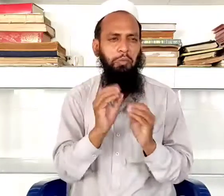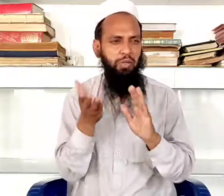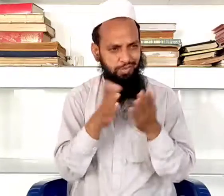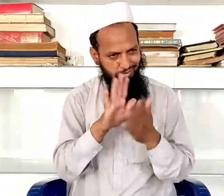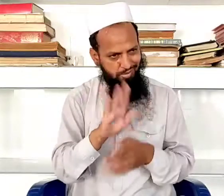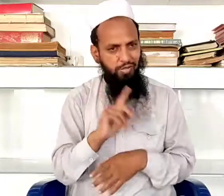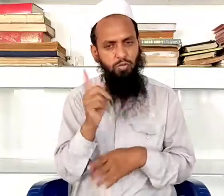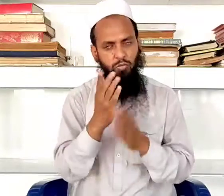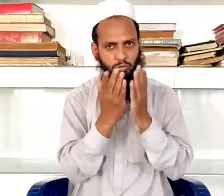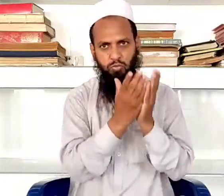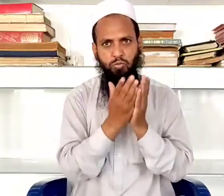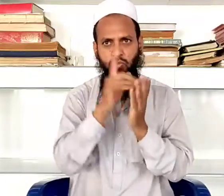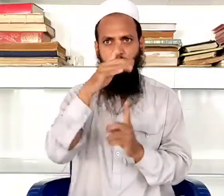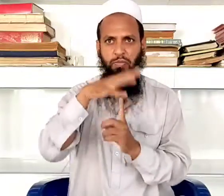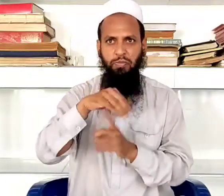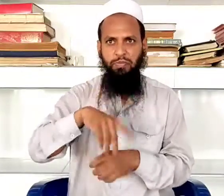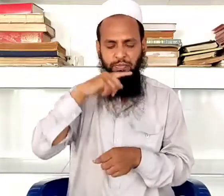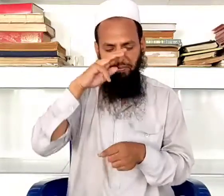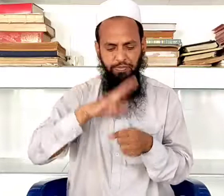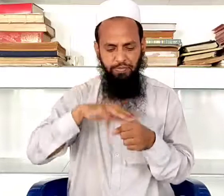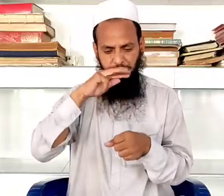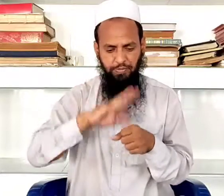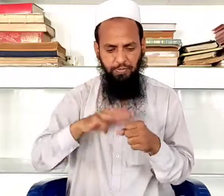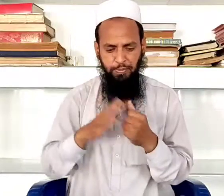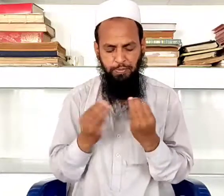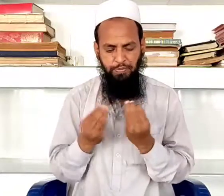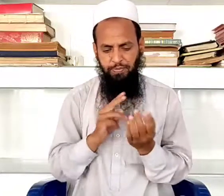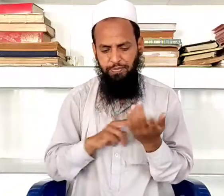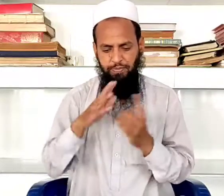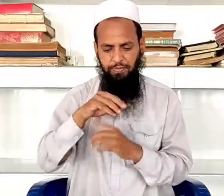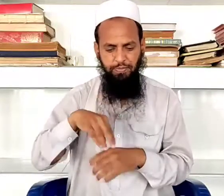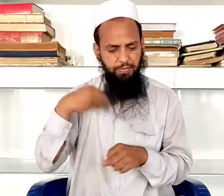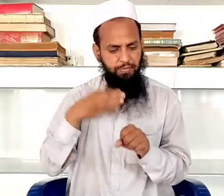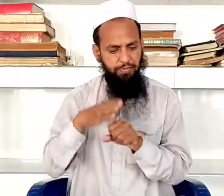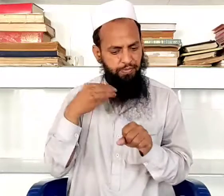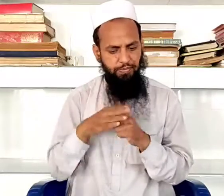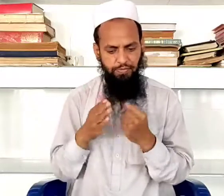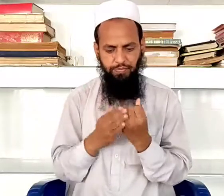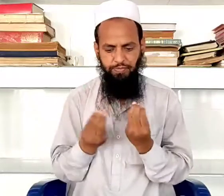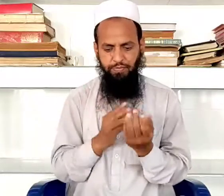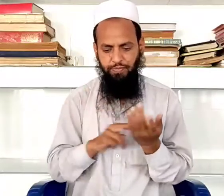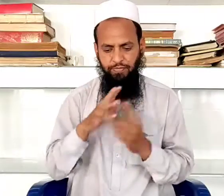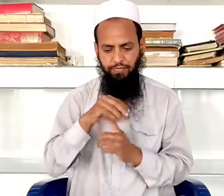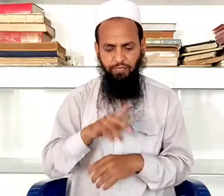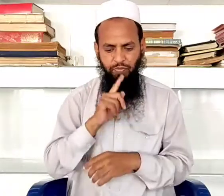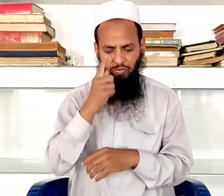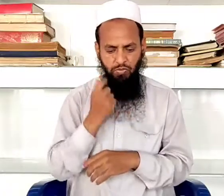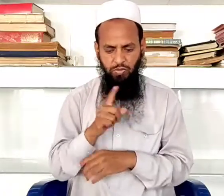وعلى ال محمد كما صليت على ابراهيم وعلى ال ابراهيم انك حميد مجيد اللهم بارك على محمد وعلى ال